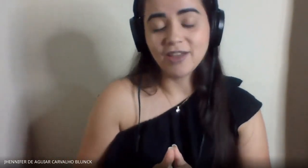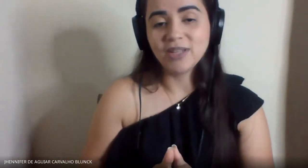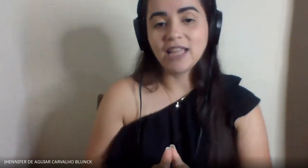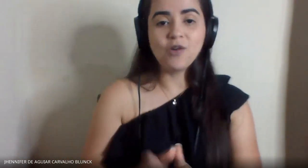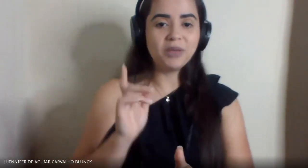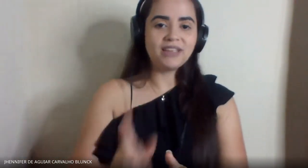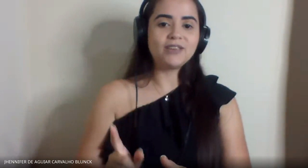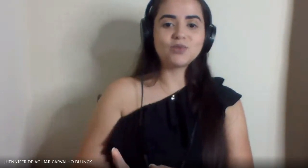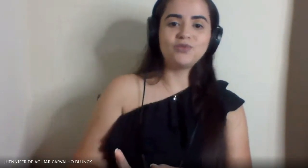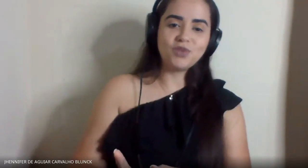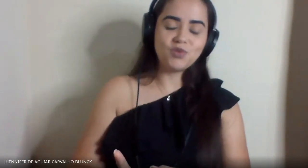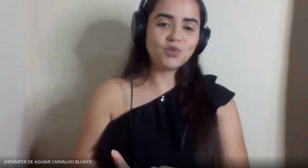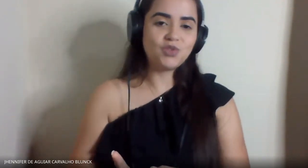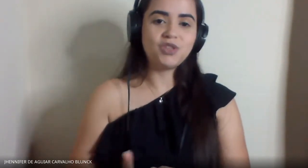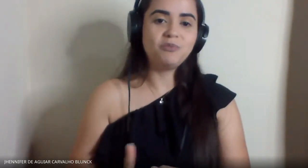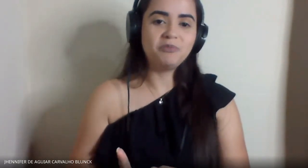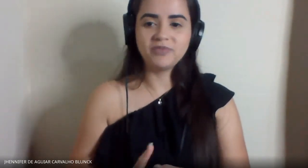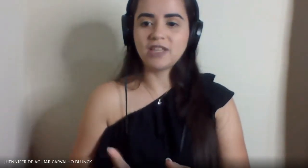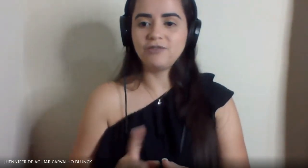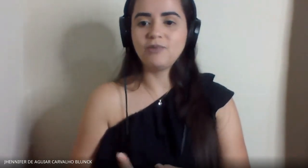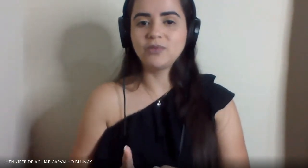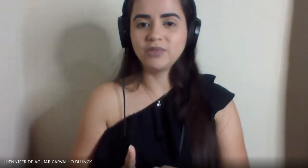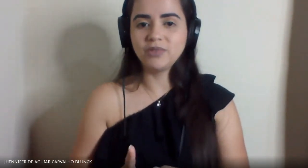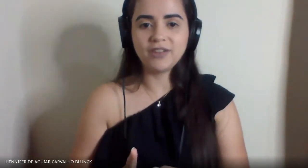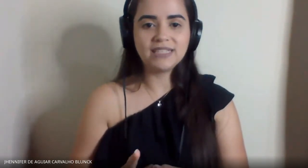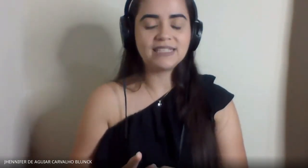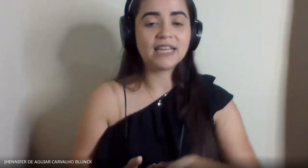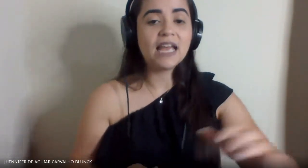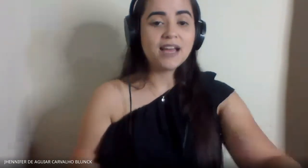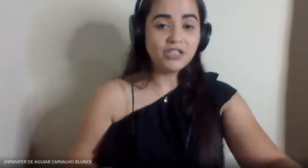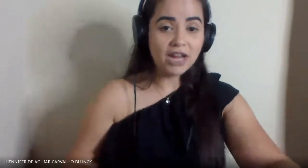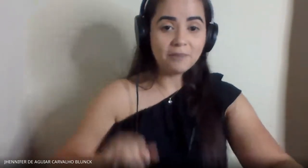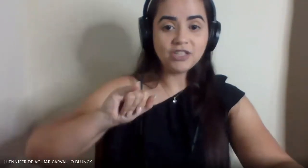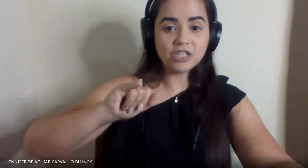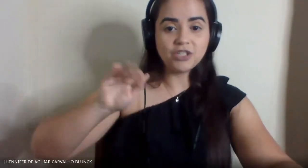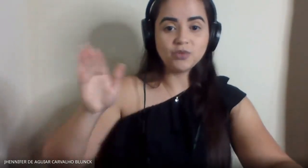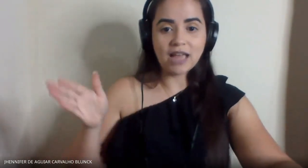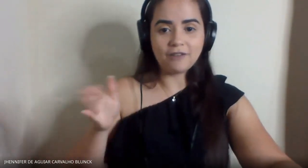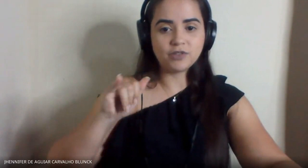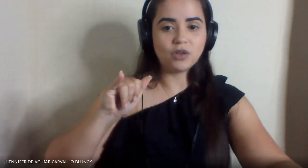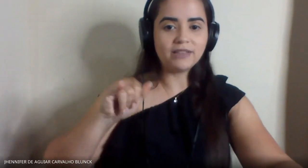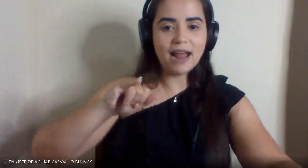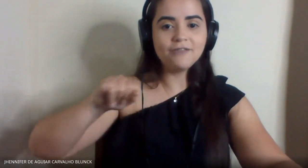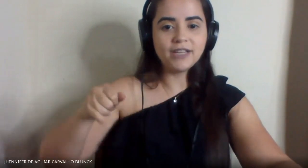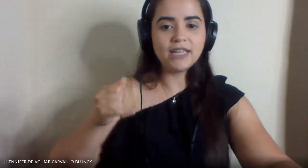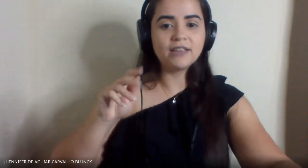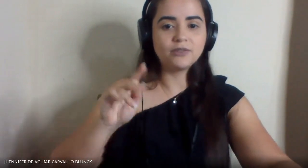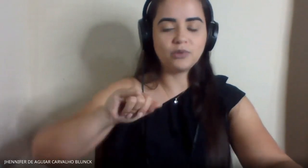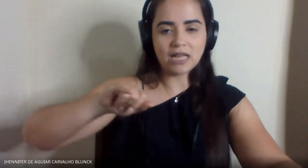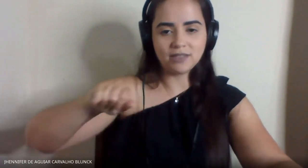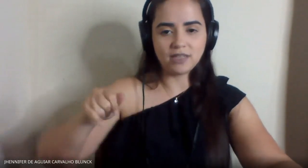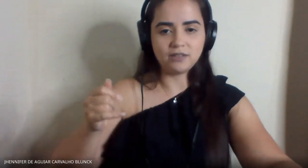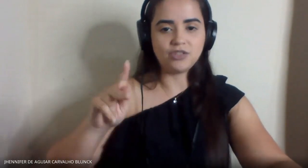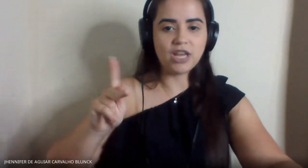antigamente, eu até comentei isso no vídeo teve um aluno que fez assim. Antigamente a gente usava, soletrava, né?